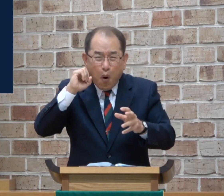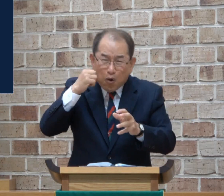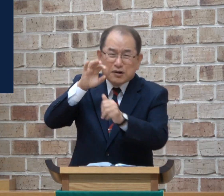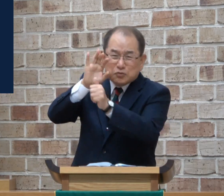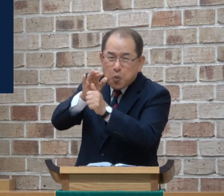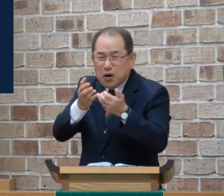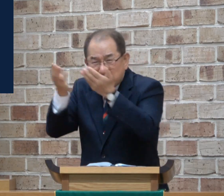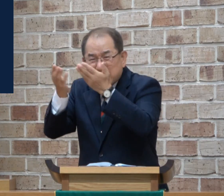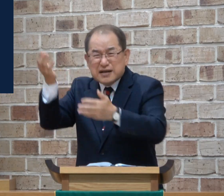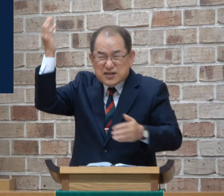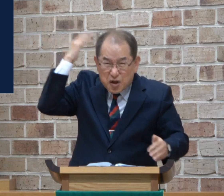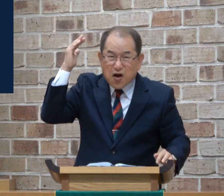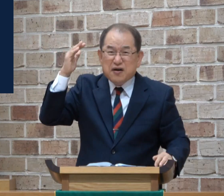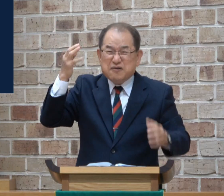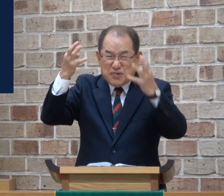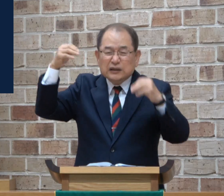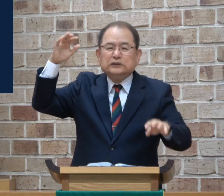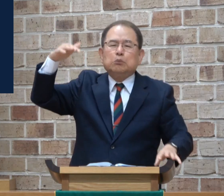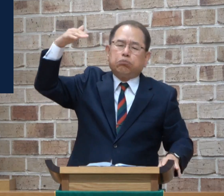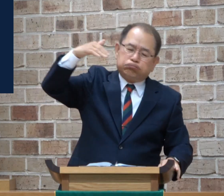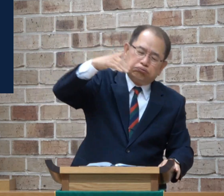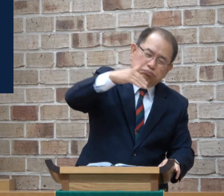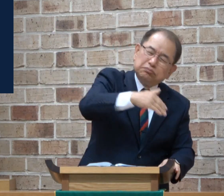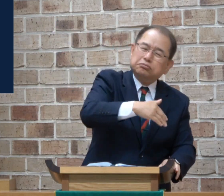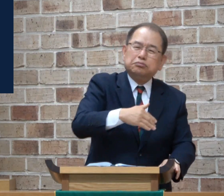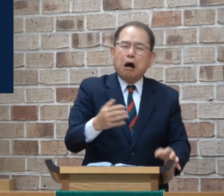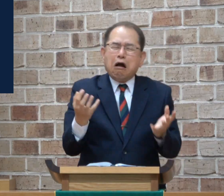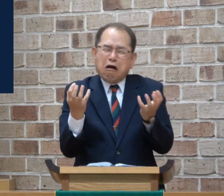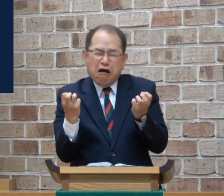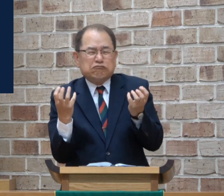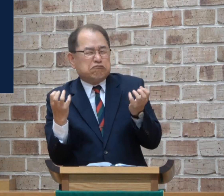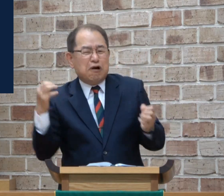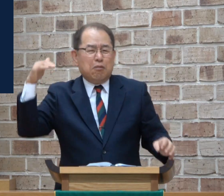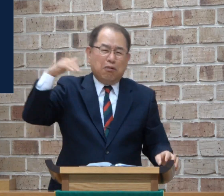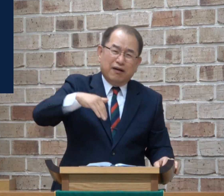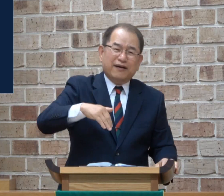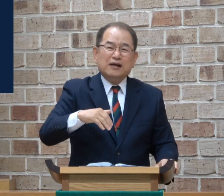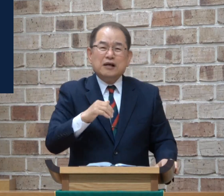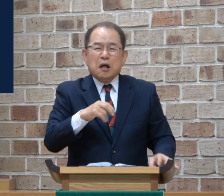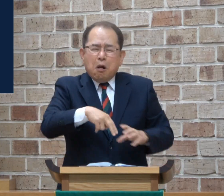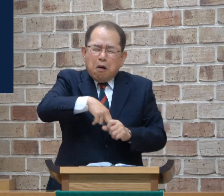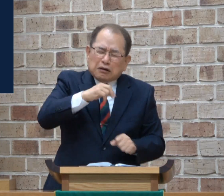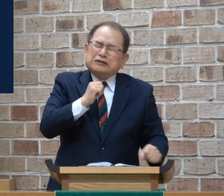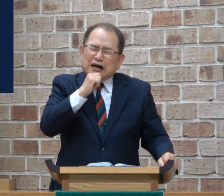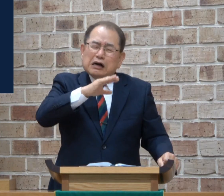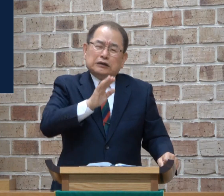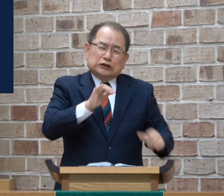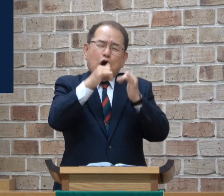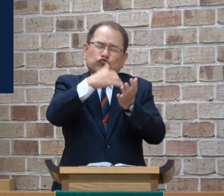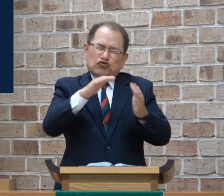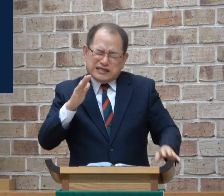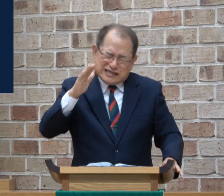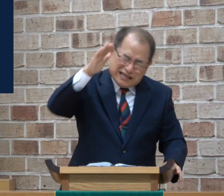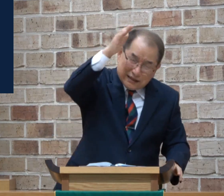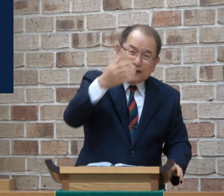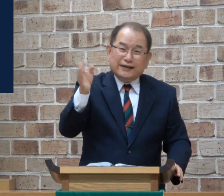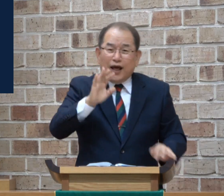전엔 많은 사람들이 도왔지만 지금은 많이 돕지 않고 있다고 합니다. 그 돕는 일이 점점 줄어들고